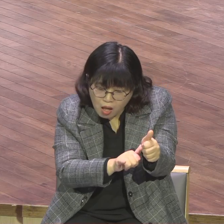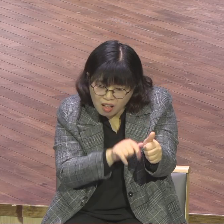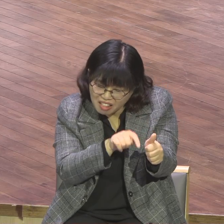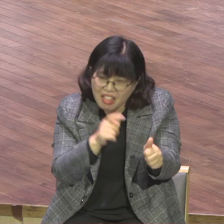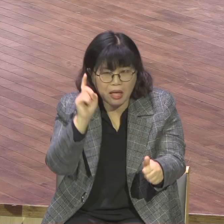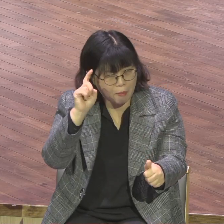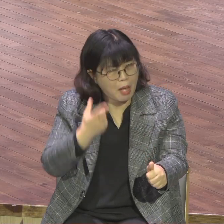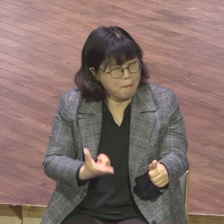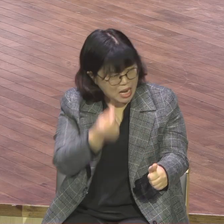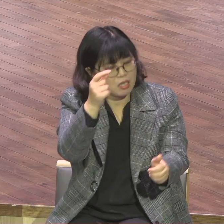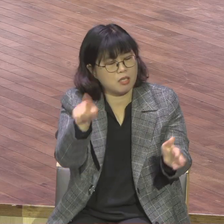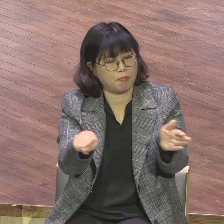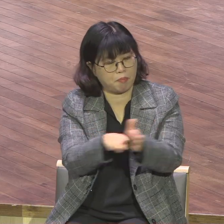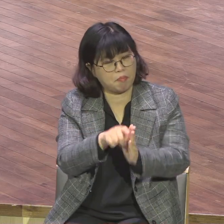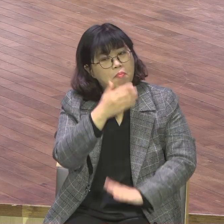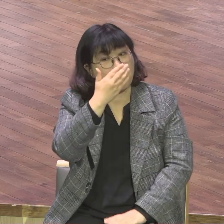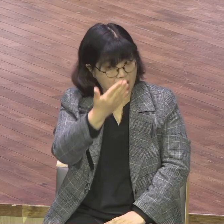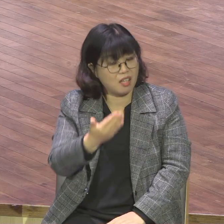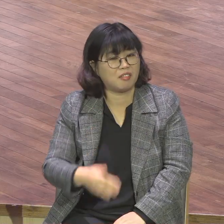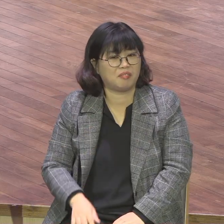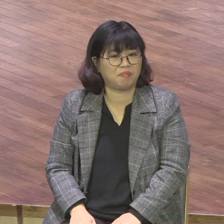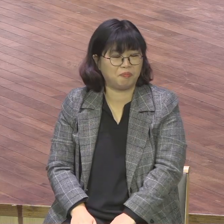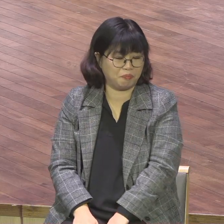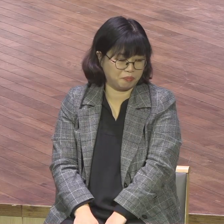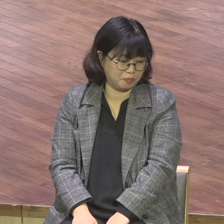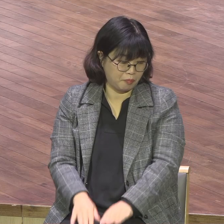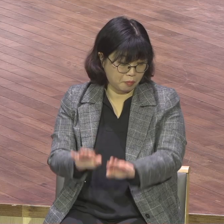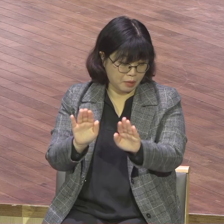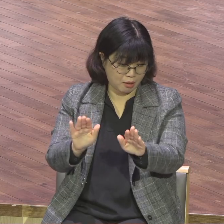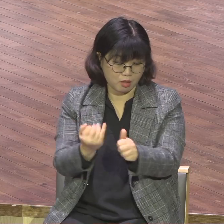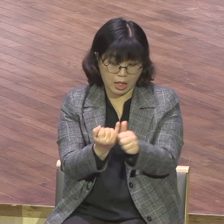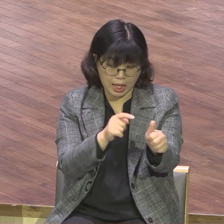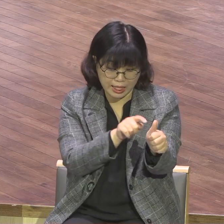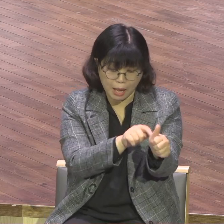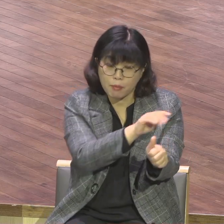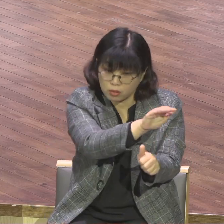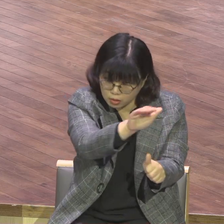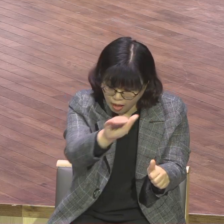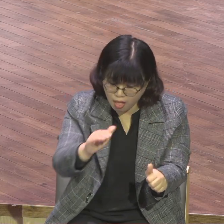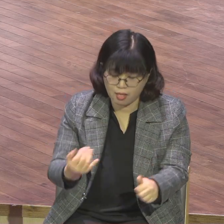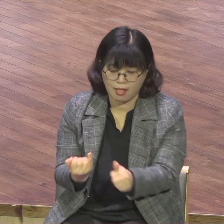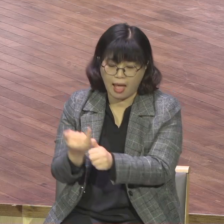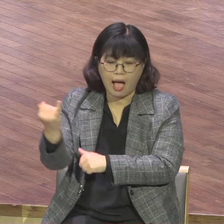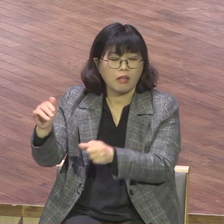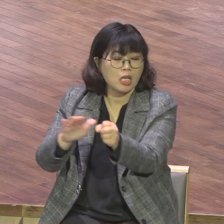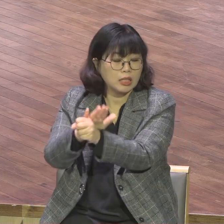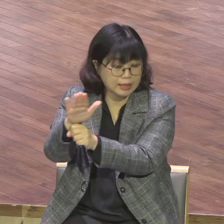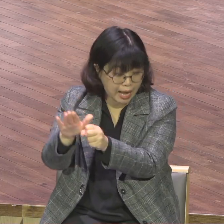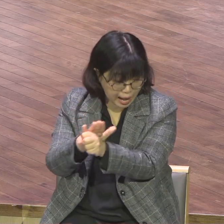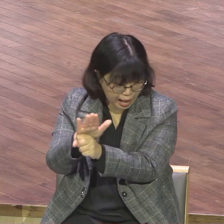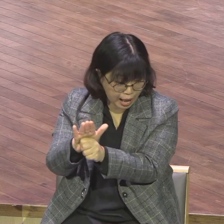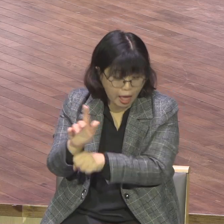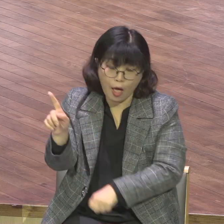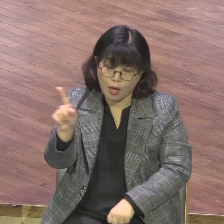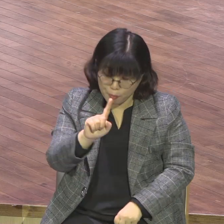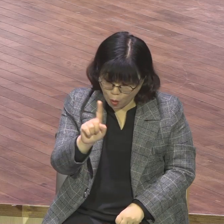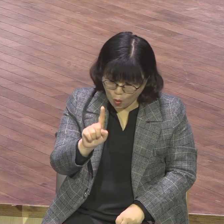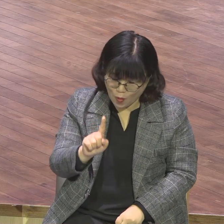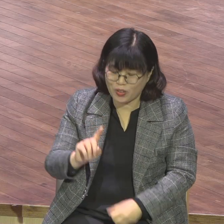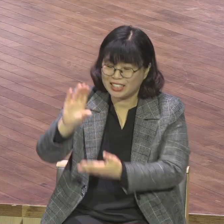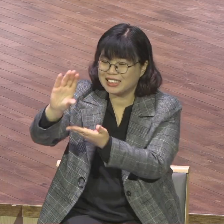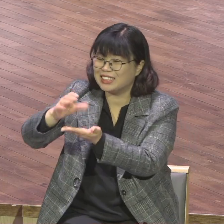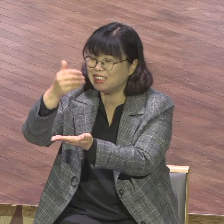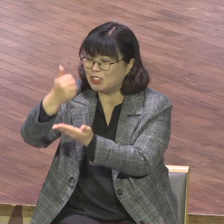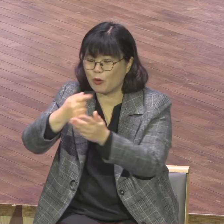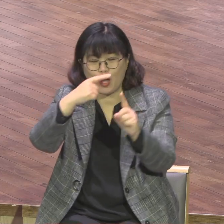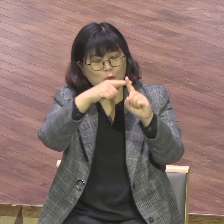자, 25절 봅니다. 남편들아 아내 사랑하기를 그리스도께서 교회를 사랑하시고 그 교회를 위하여